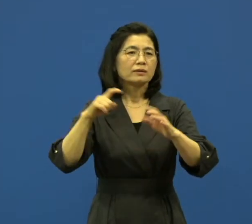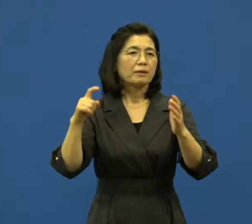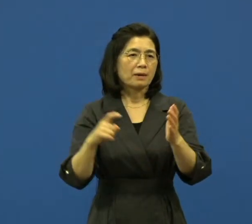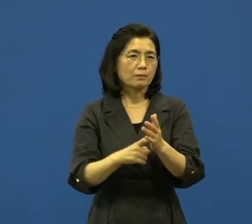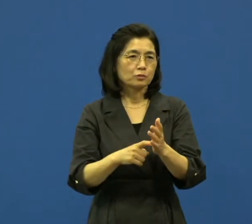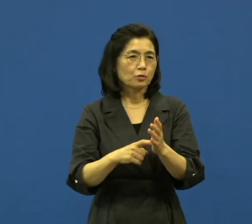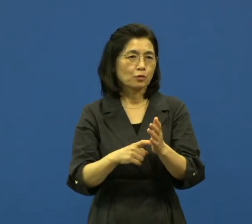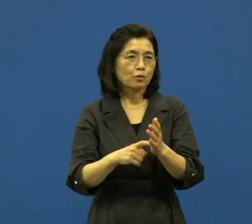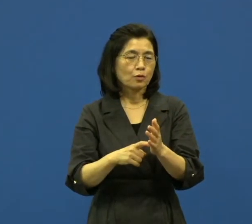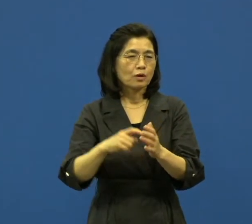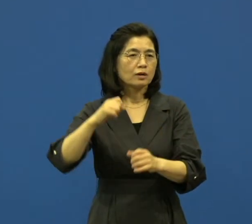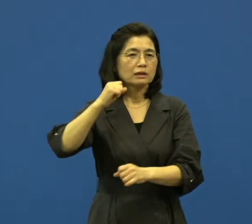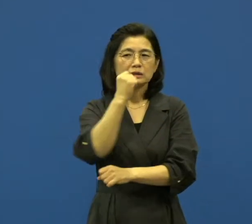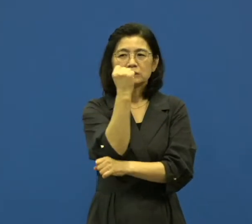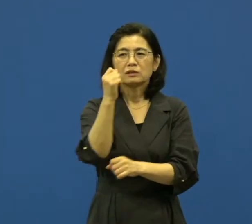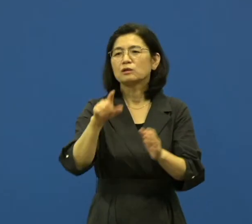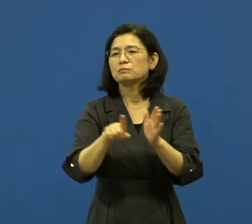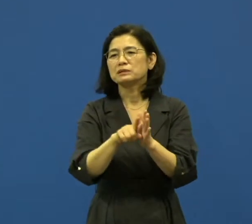믿어.